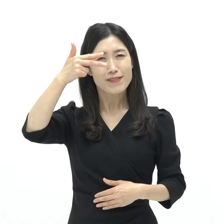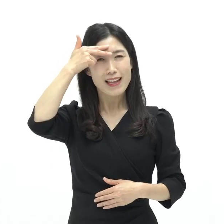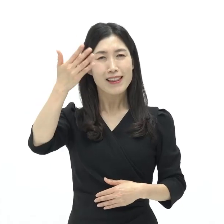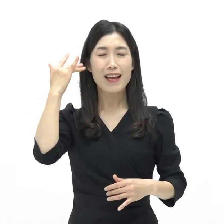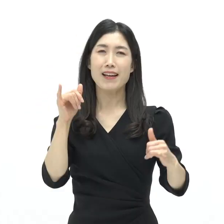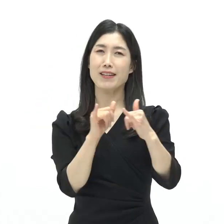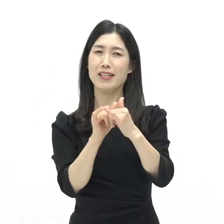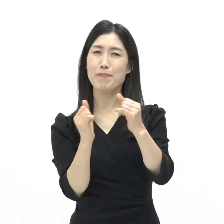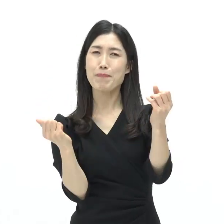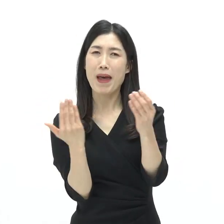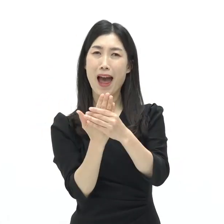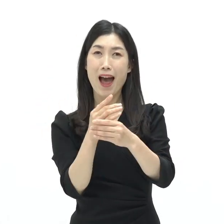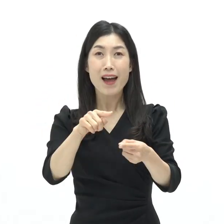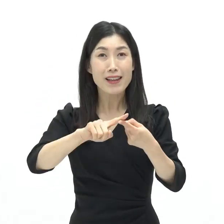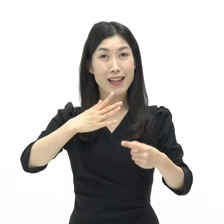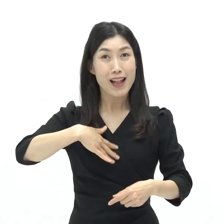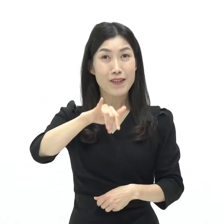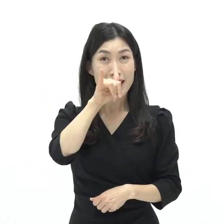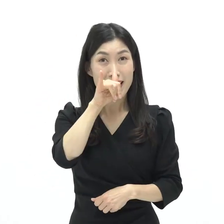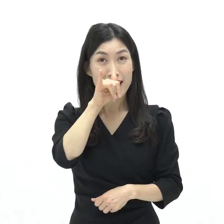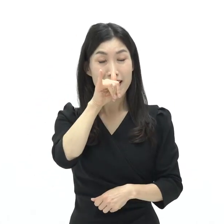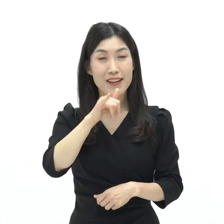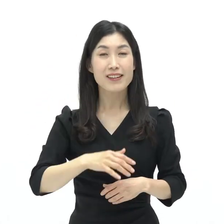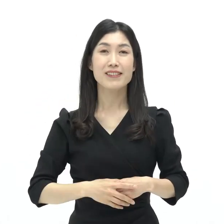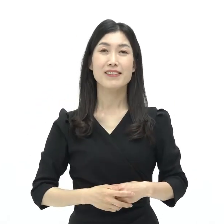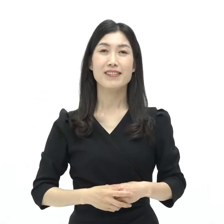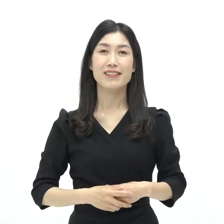한반도에서 일어났던 전쟁을 알고 있나요?